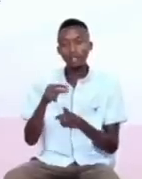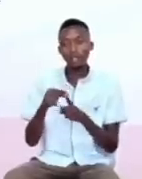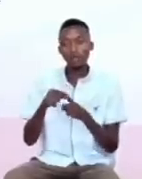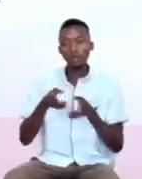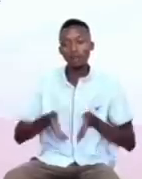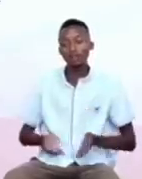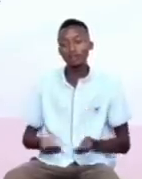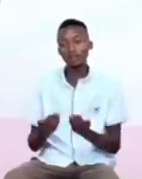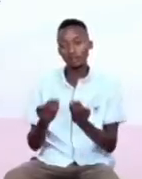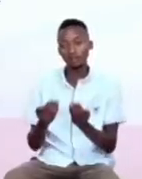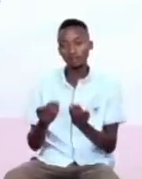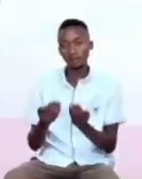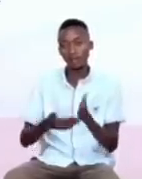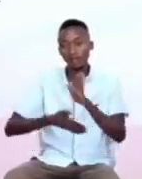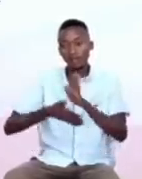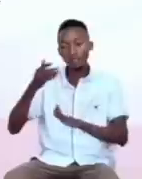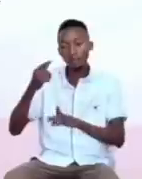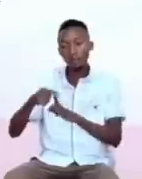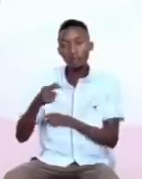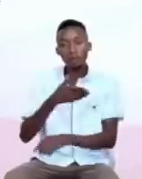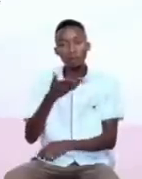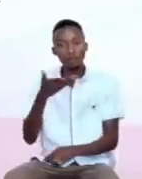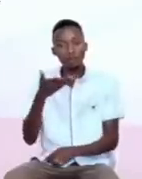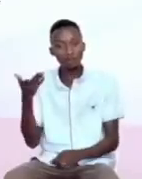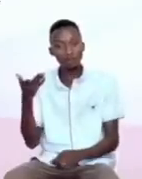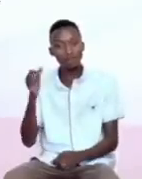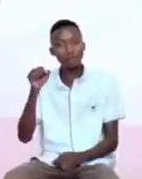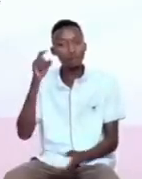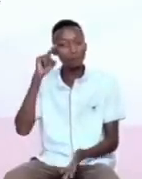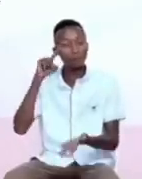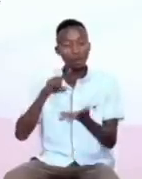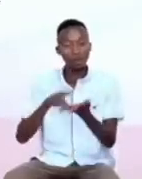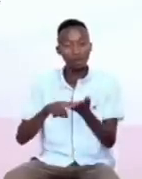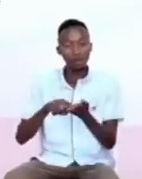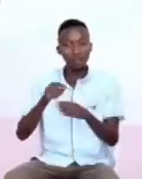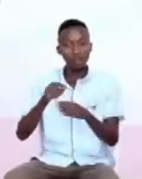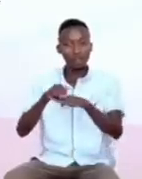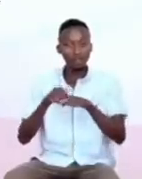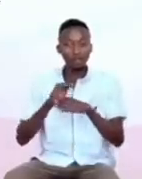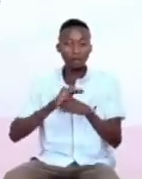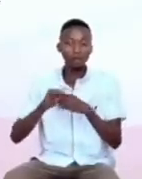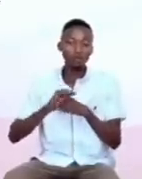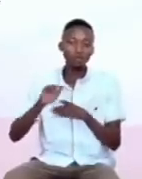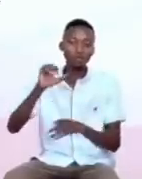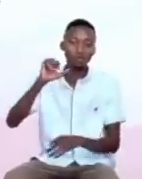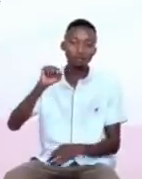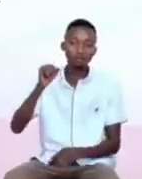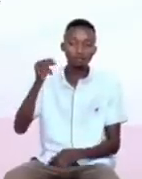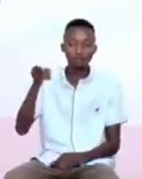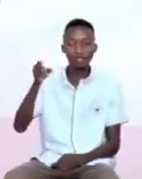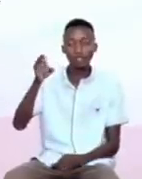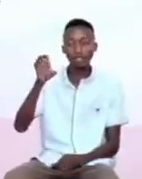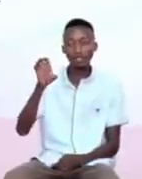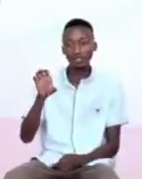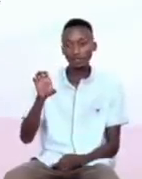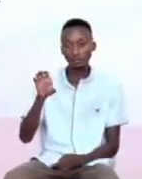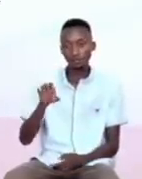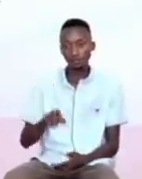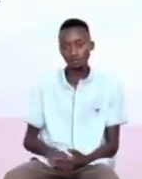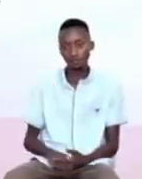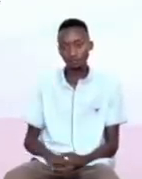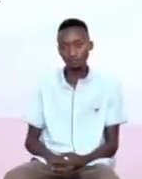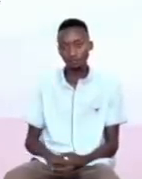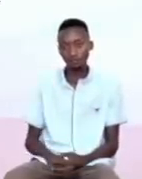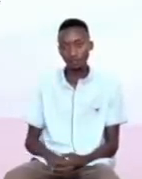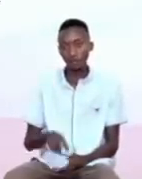Tuko sawa sawa? Ndio maana nasema she is. Kwa hiyo ukiwa na hekima kuna matunda